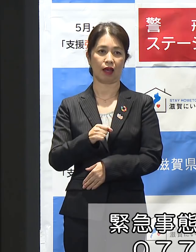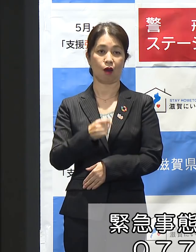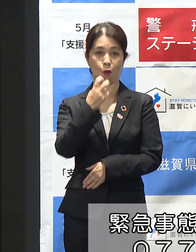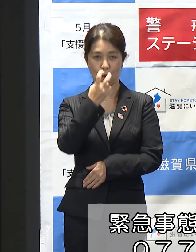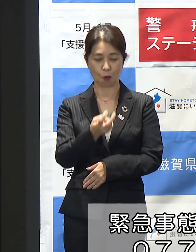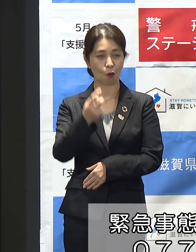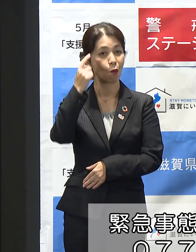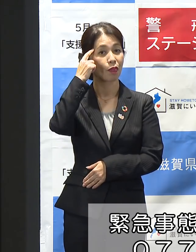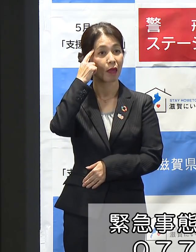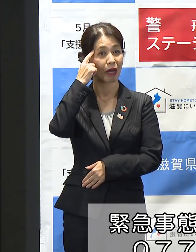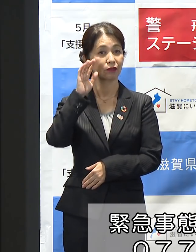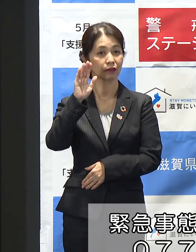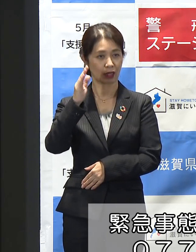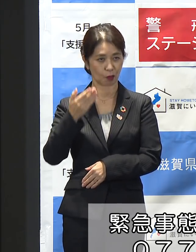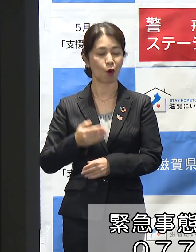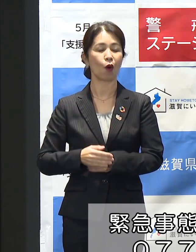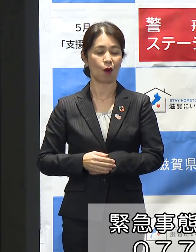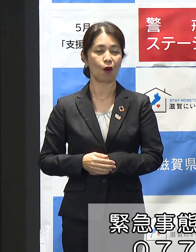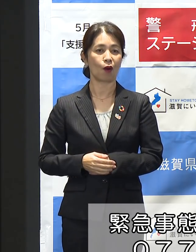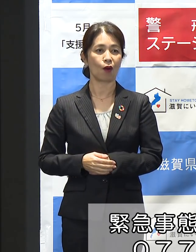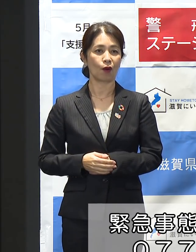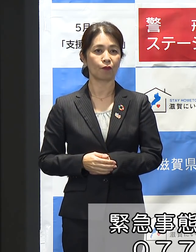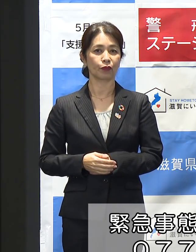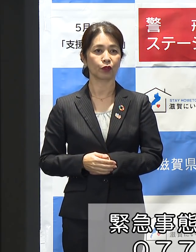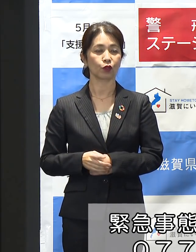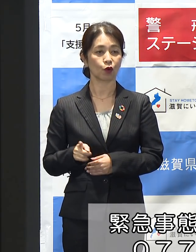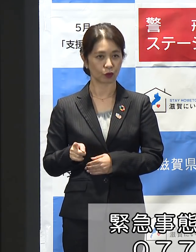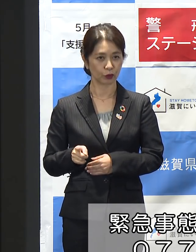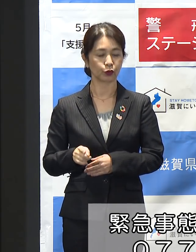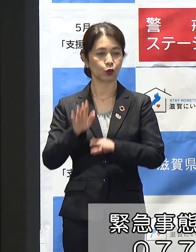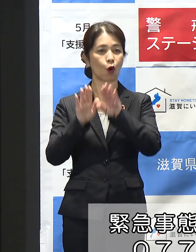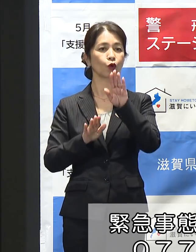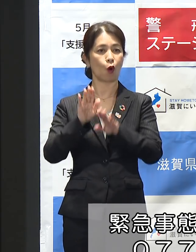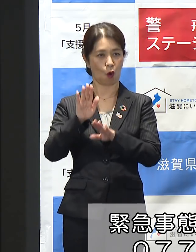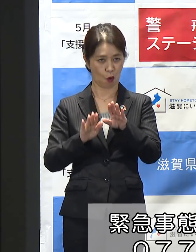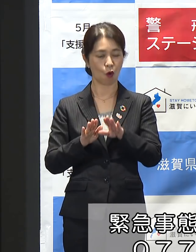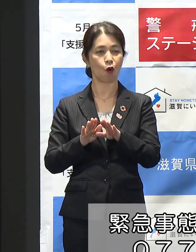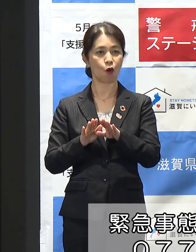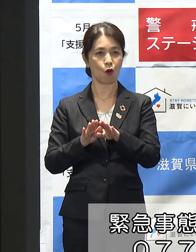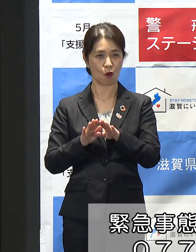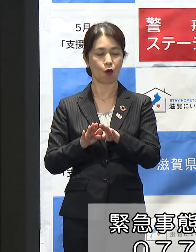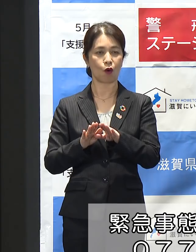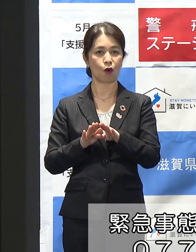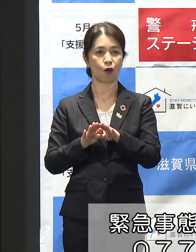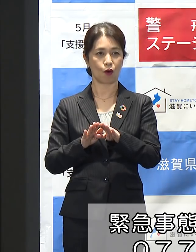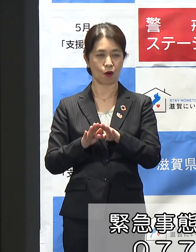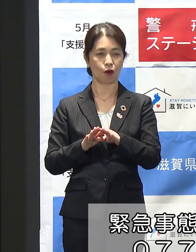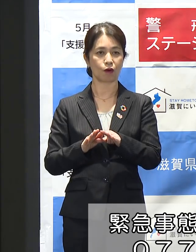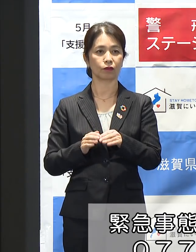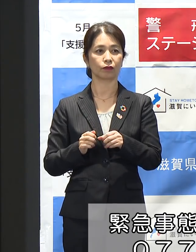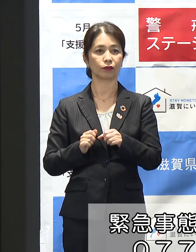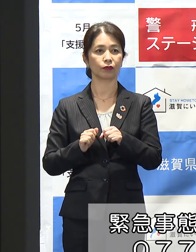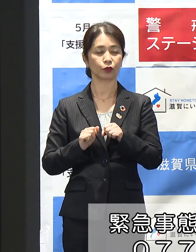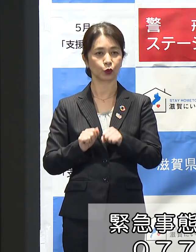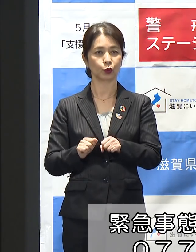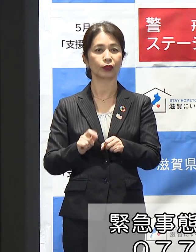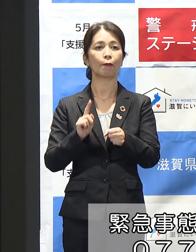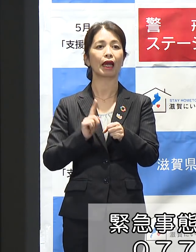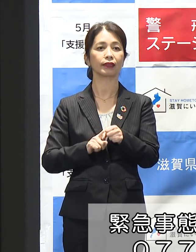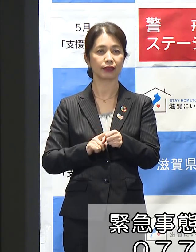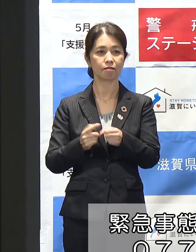えております。この間こういった状況を作り出すためにご協力いただいた方、ご尽力いただいた